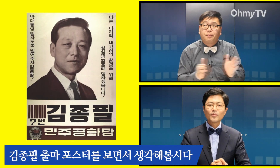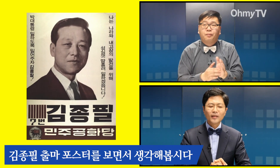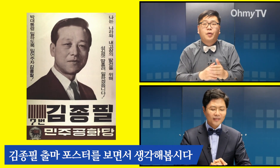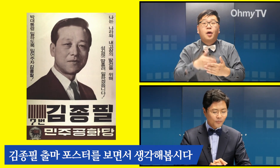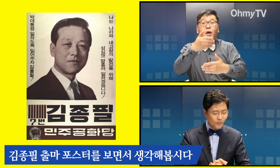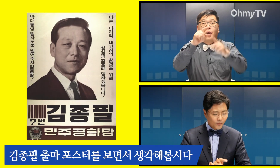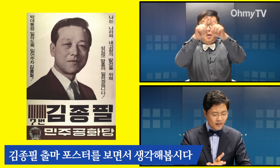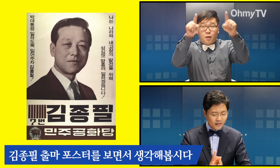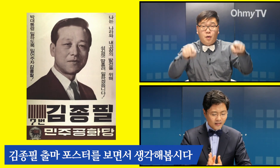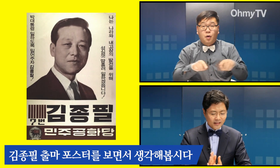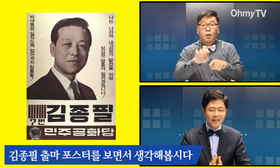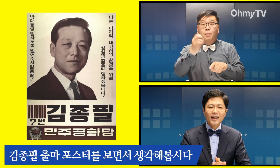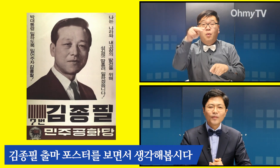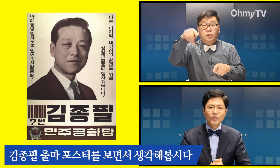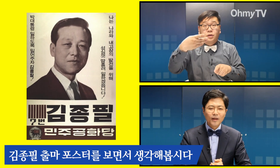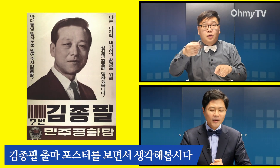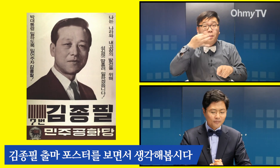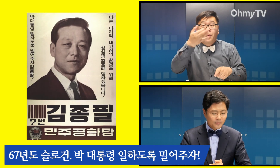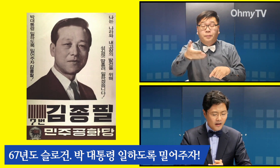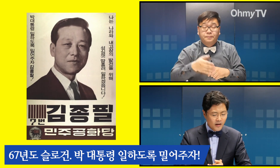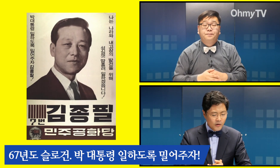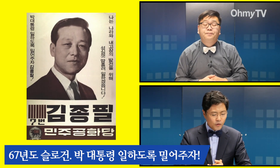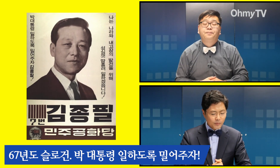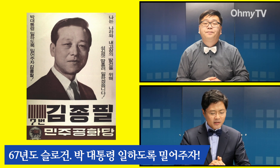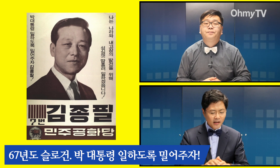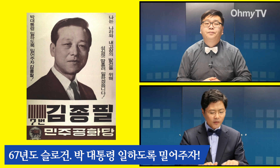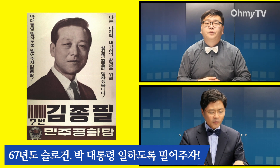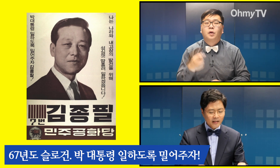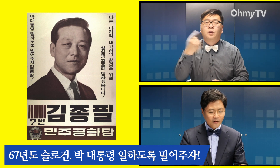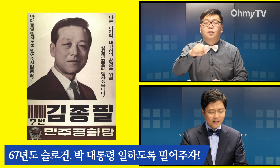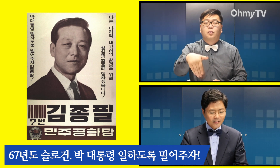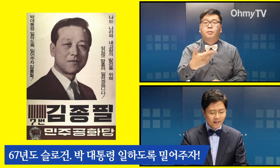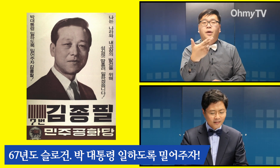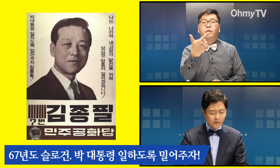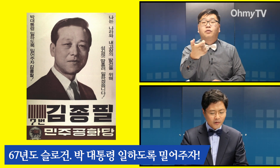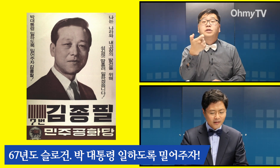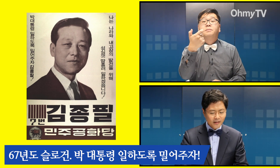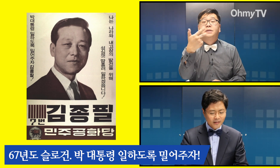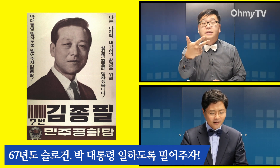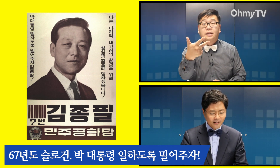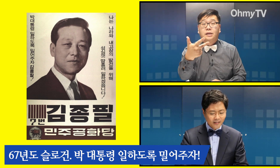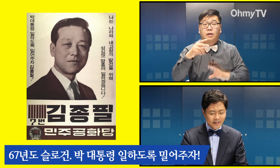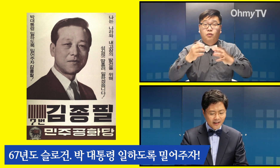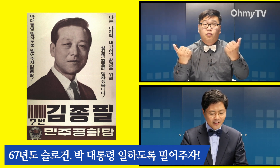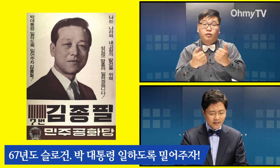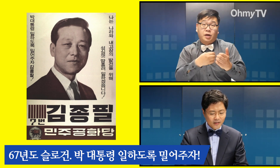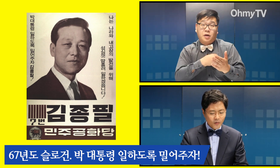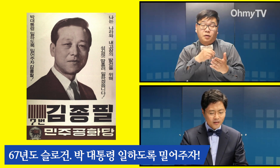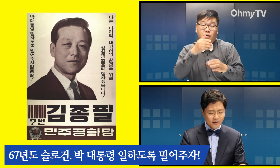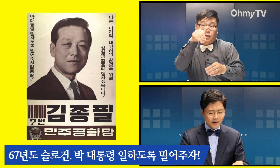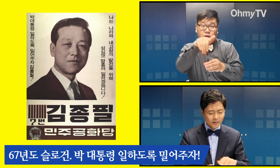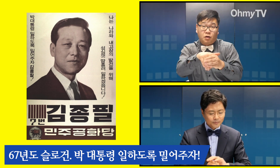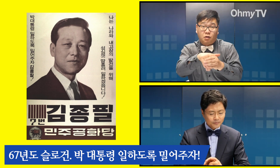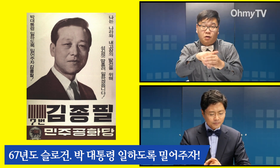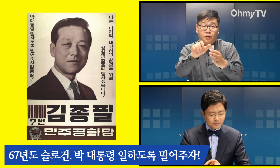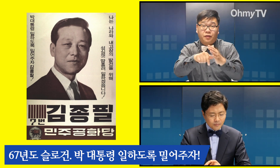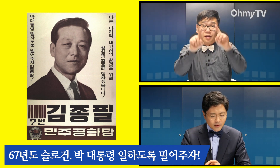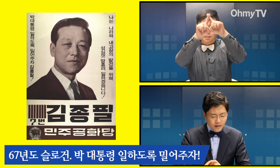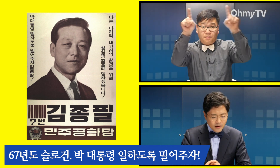포스터 보시면서 좀 같이 생각해 보자면 67년도에 나왔던 국회의원 선거의